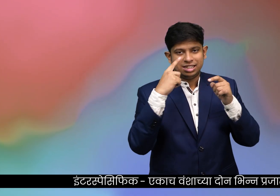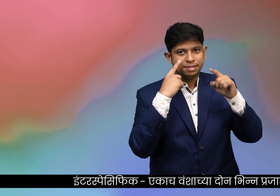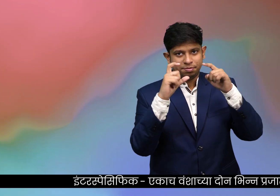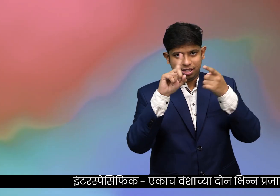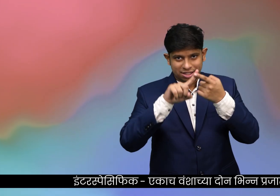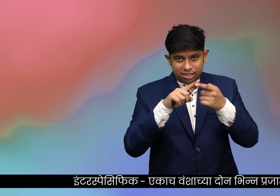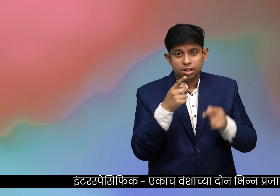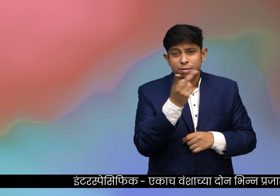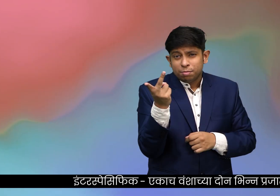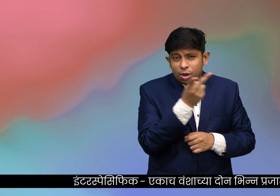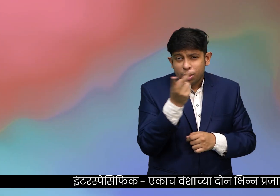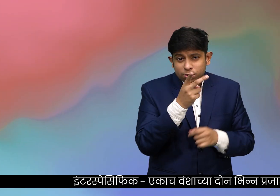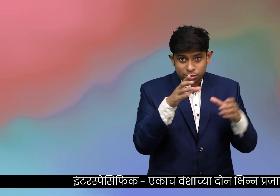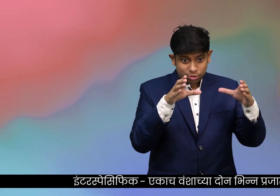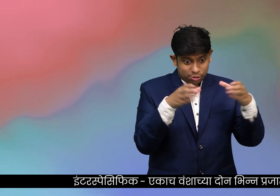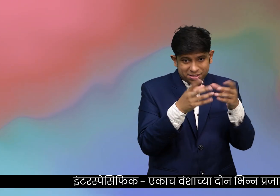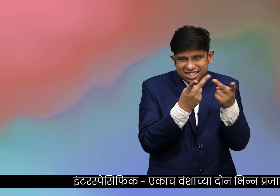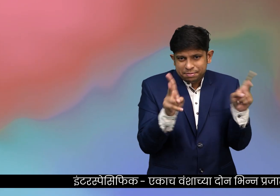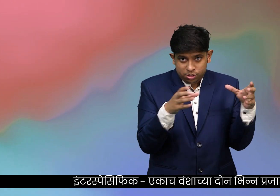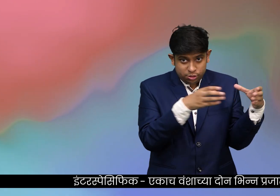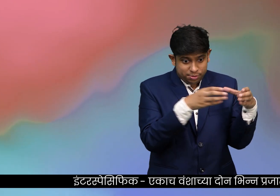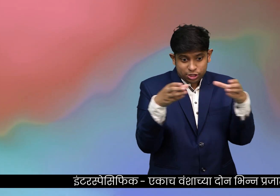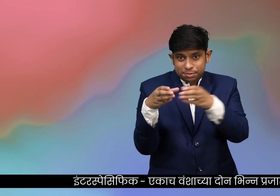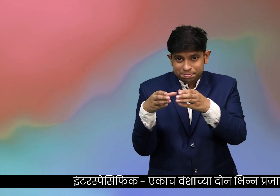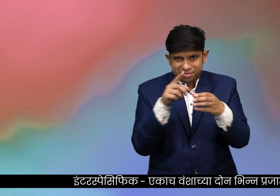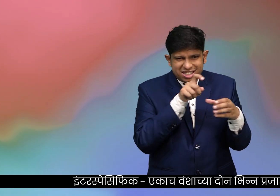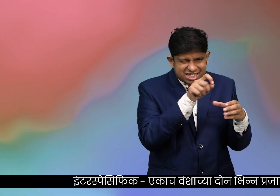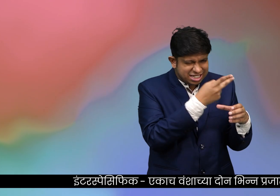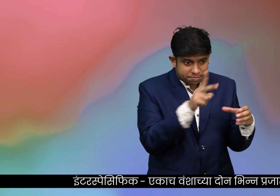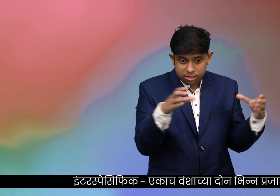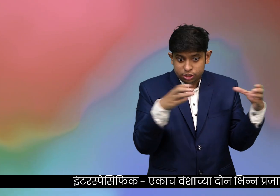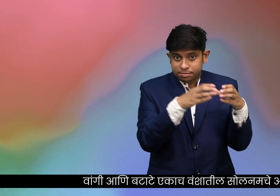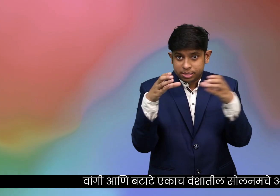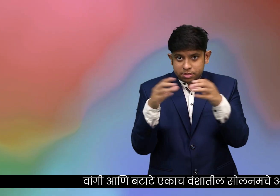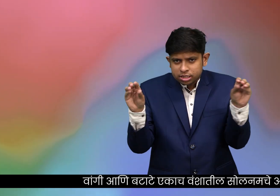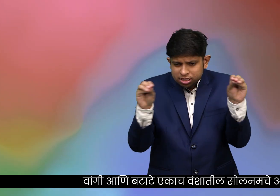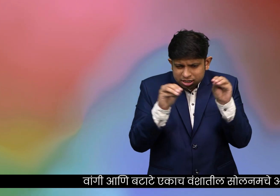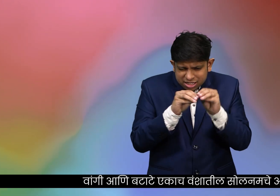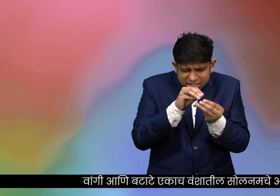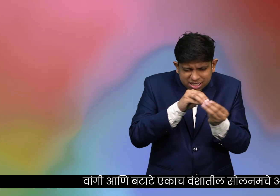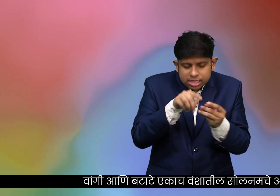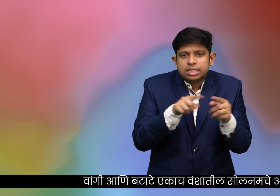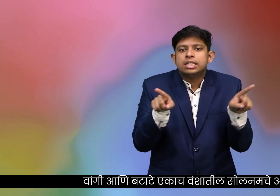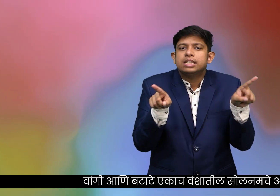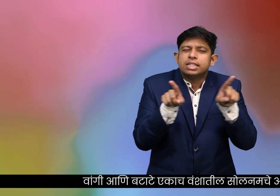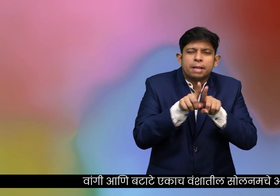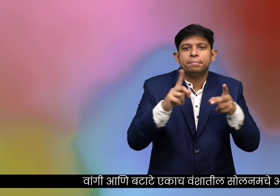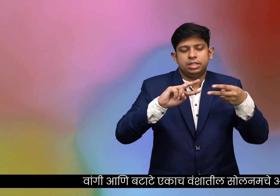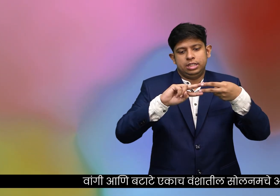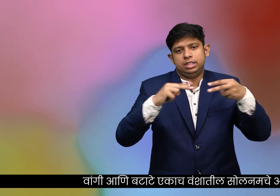इंटरसेफिक एकाच वंशाचा दोन विभिन्न प्रजातींमध्ये. वांगी आणि बटाटे एकाच वंशातील